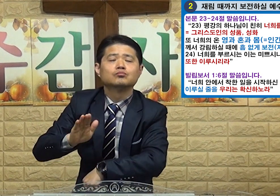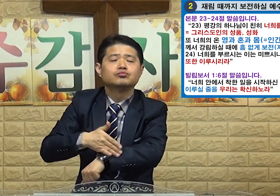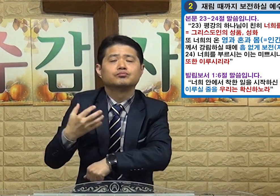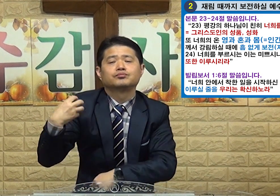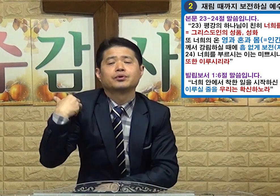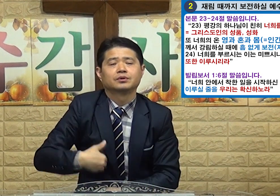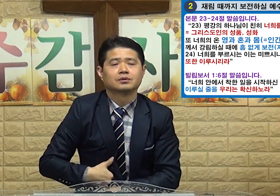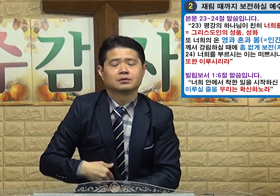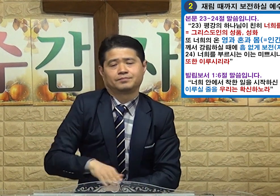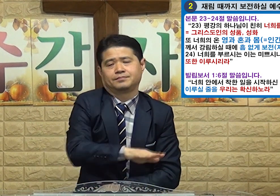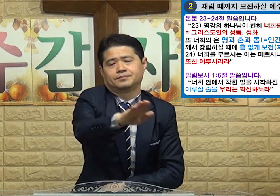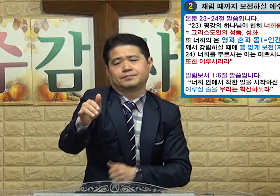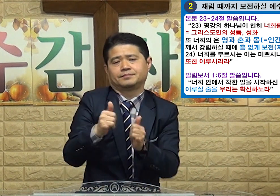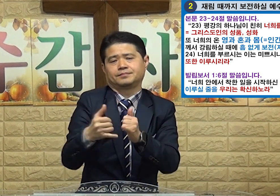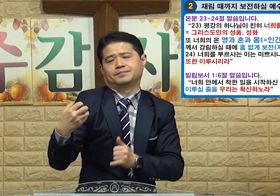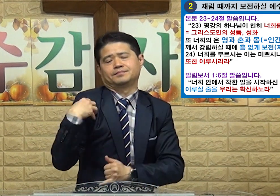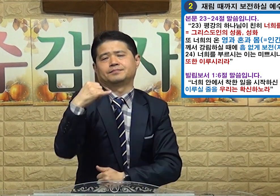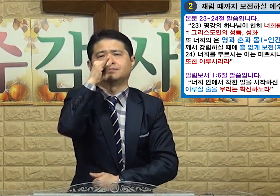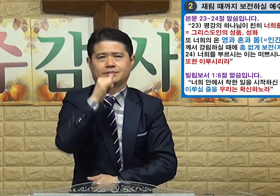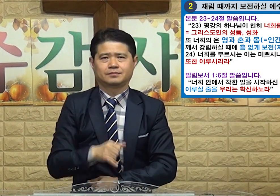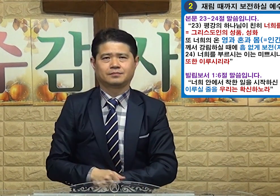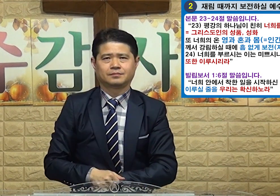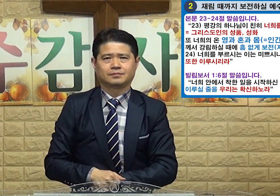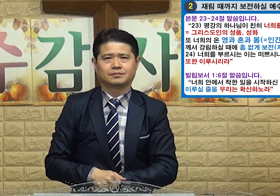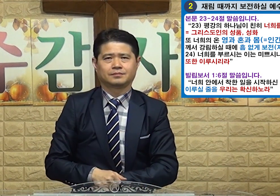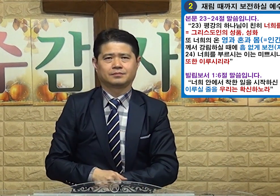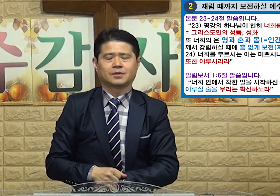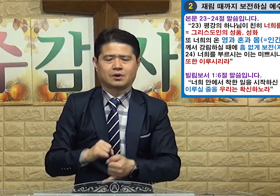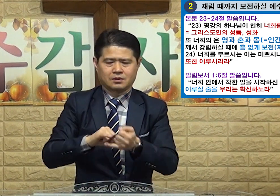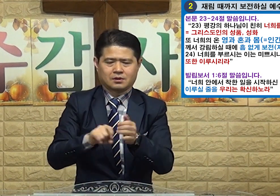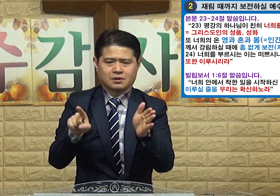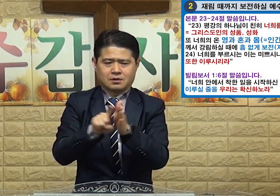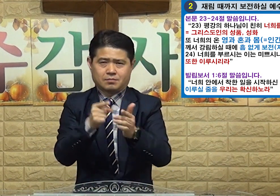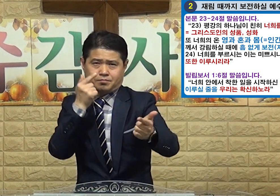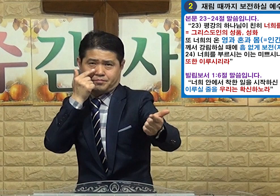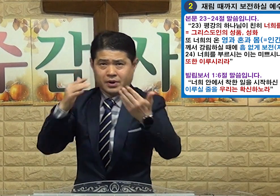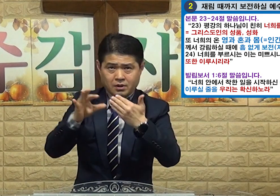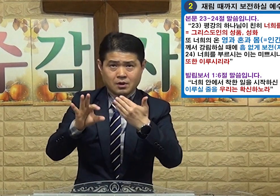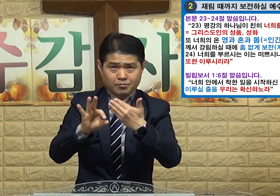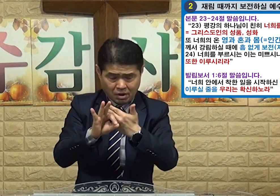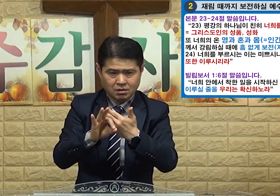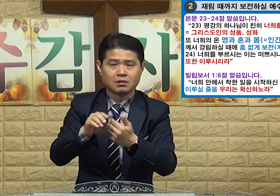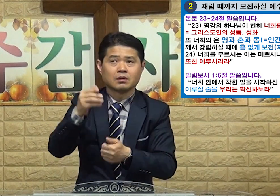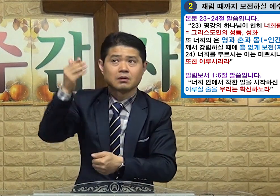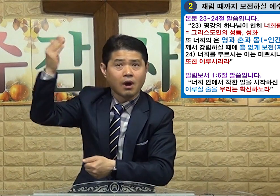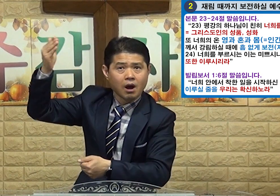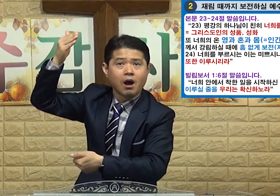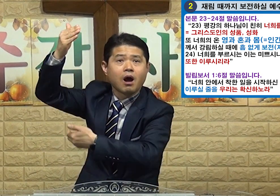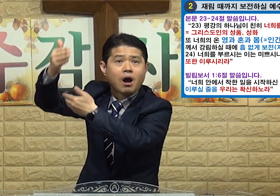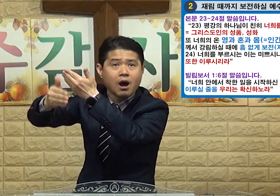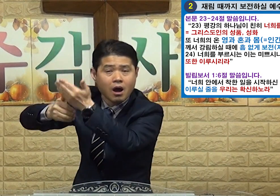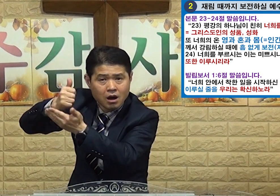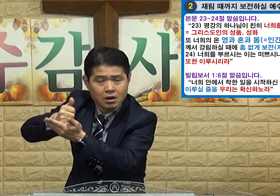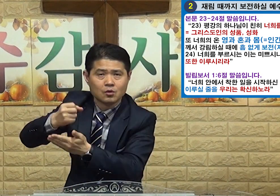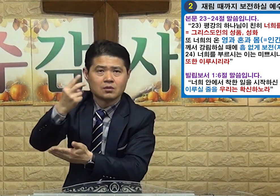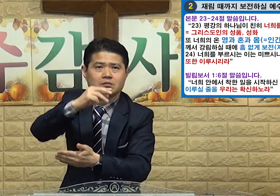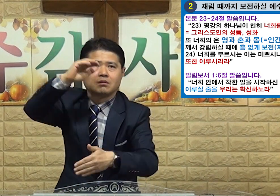그 결과 그 잘못의 책임은 인간이 지게 되는 것입니다. 믿음으로써 정말 정확하게